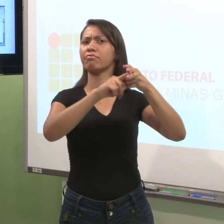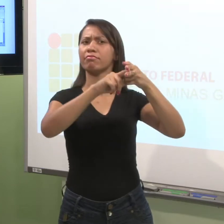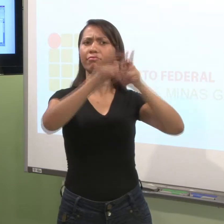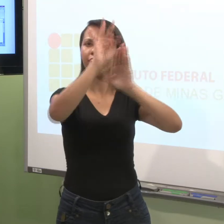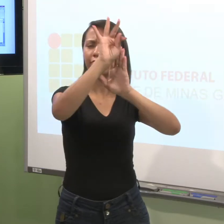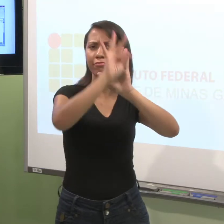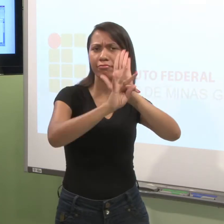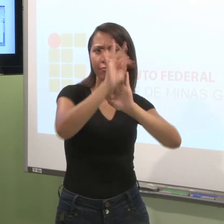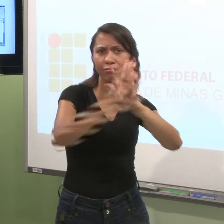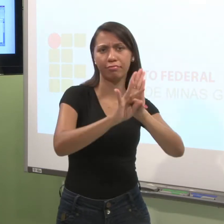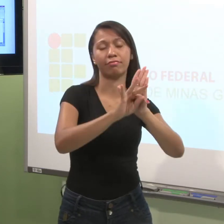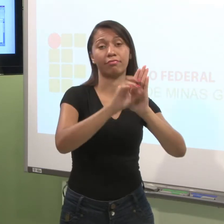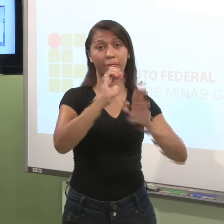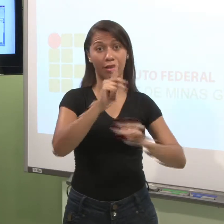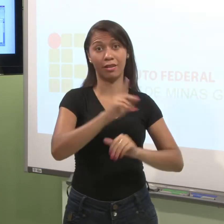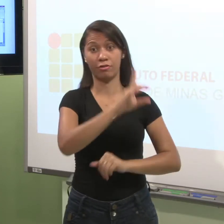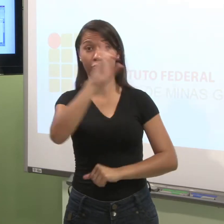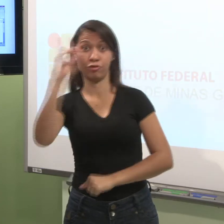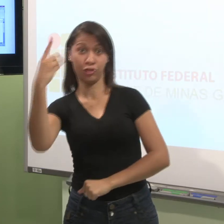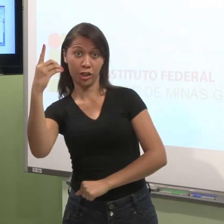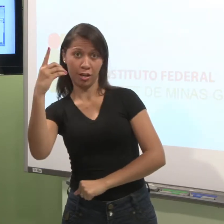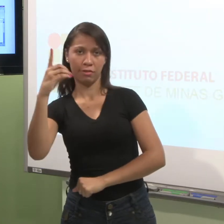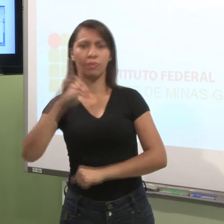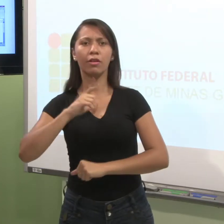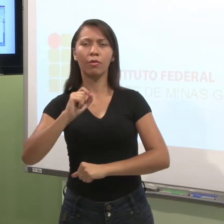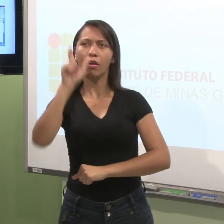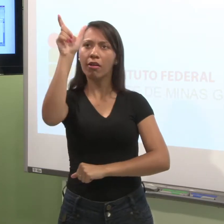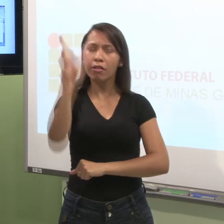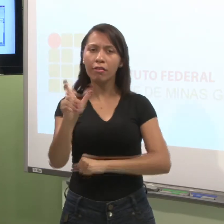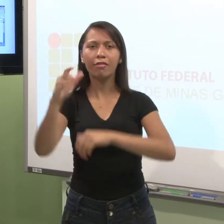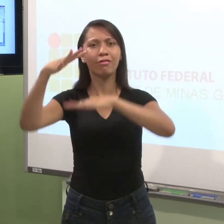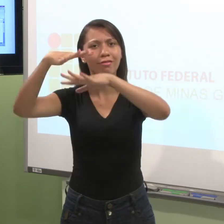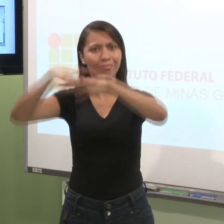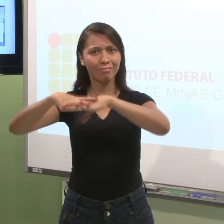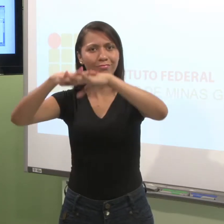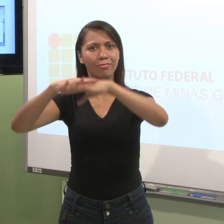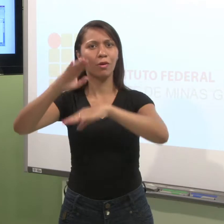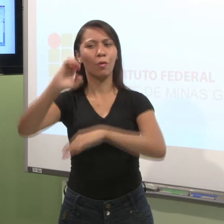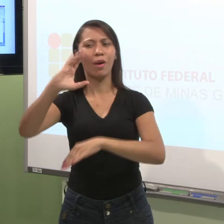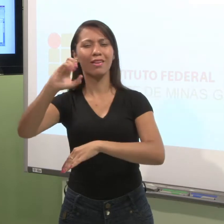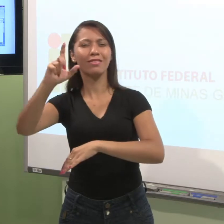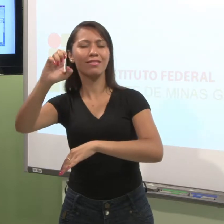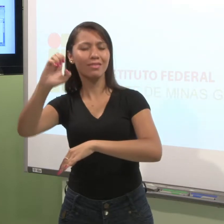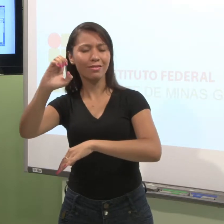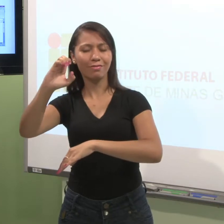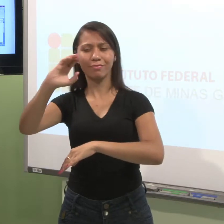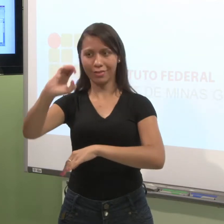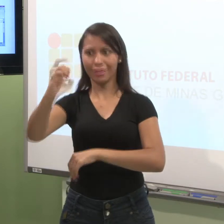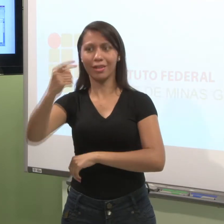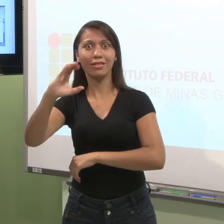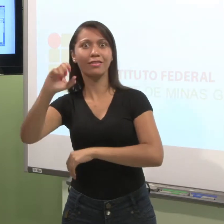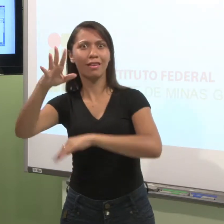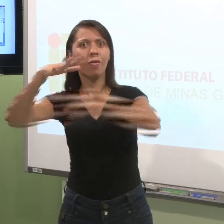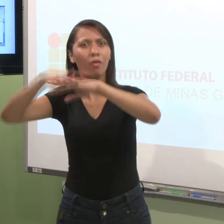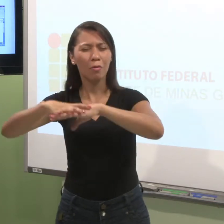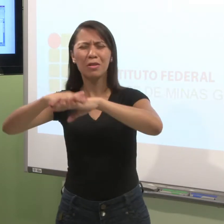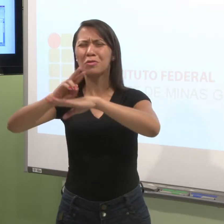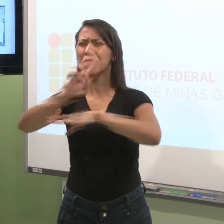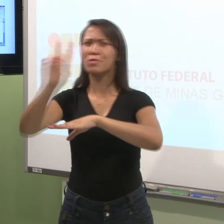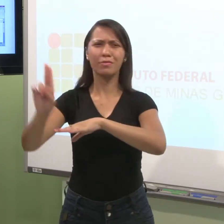sua direita está um modelo da planilha eletrônica Microsoft Office Excel. É o software mais utilizado para a criação de